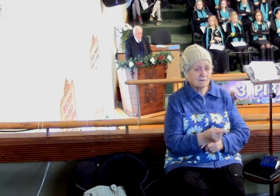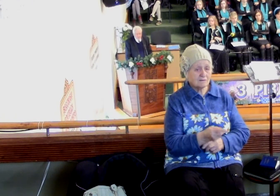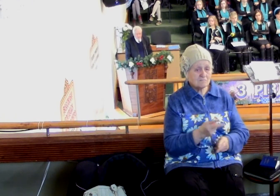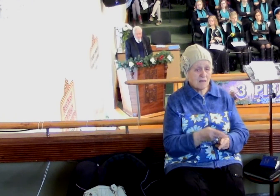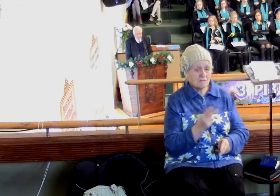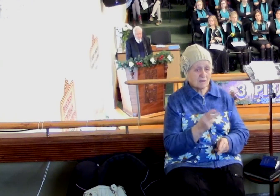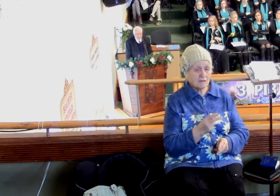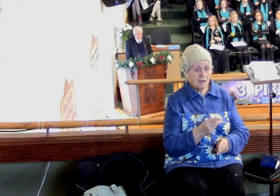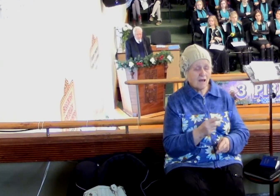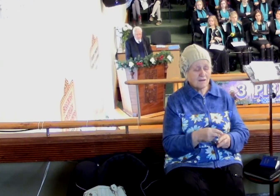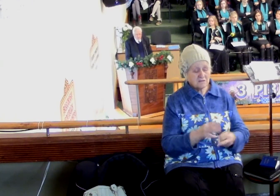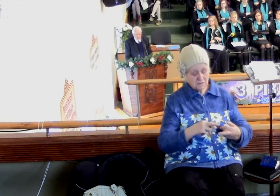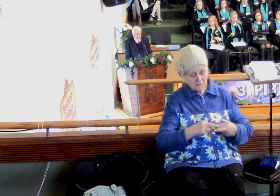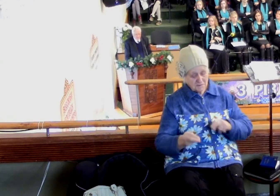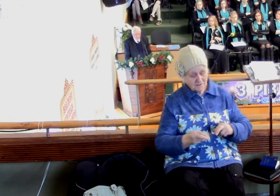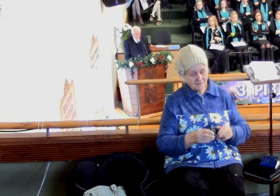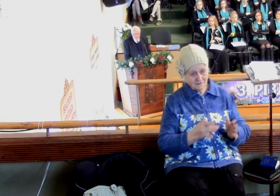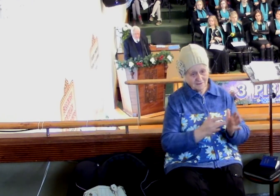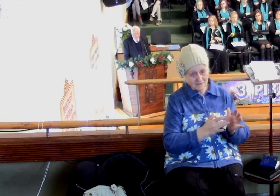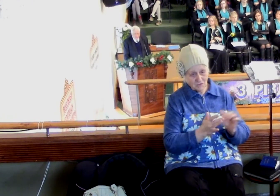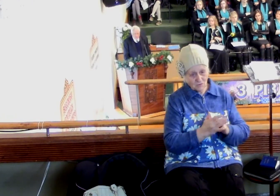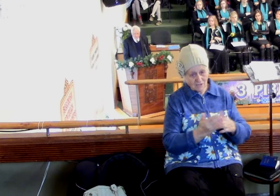в мир прошел грех.